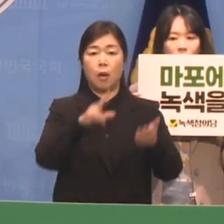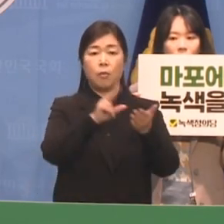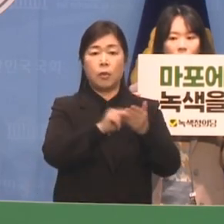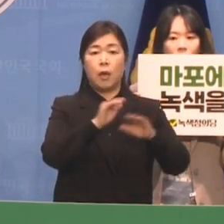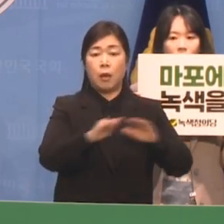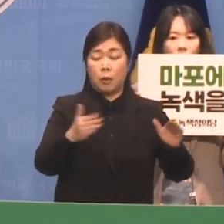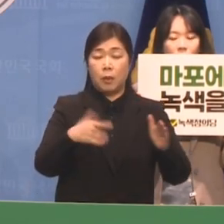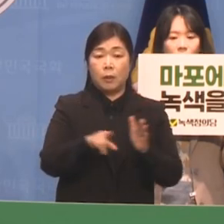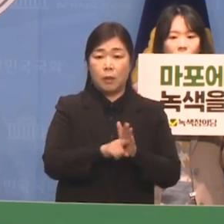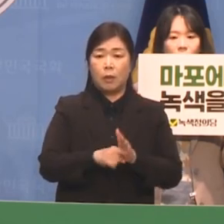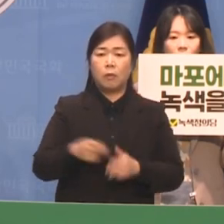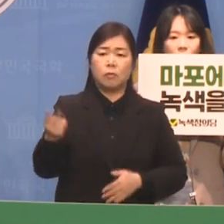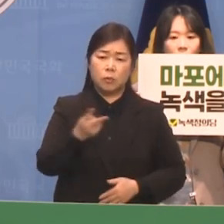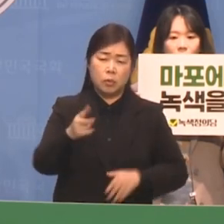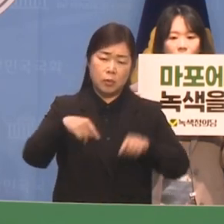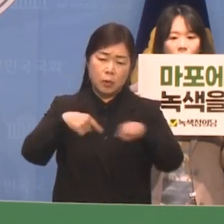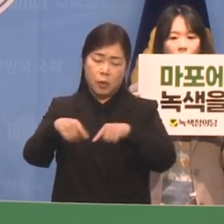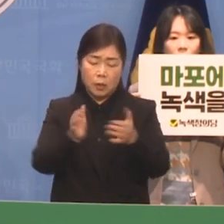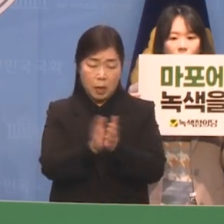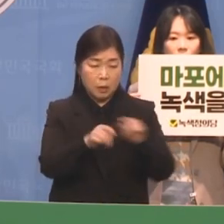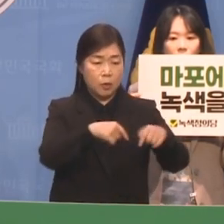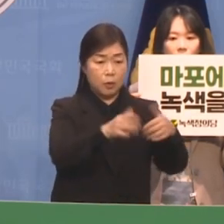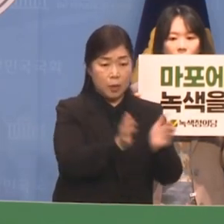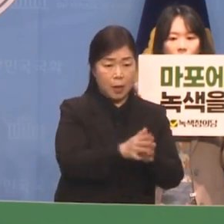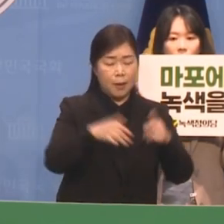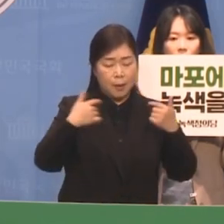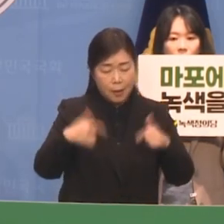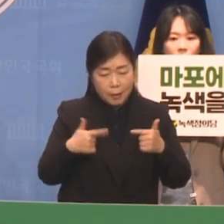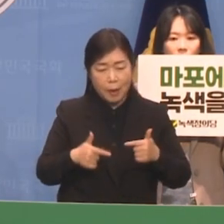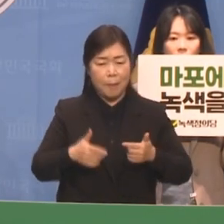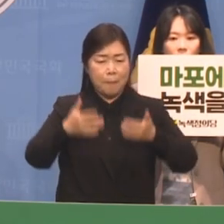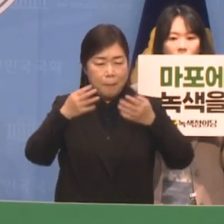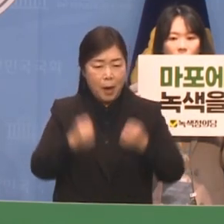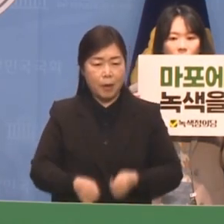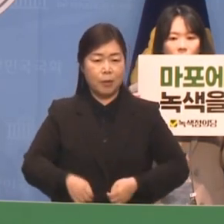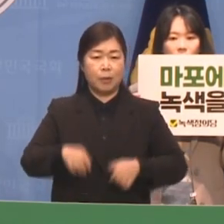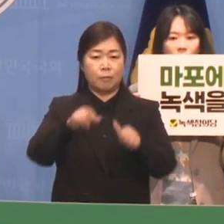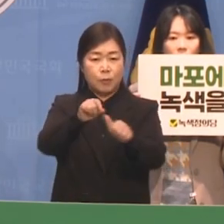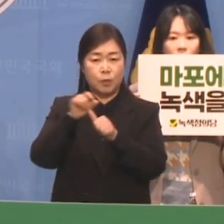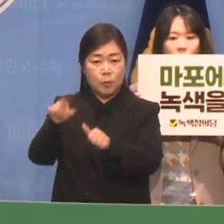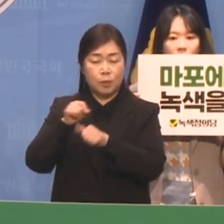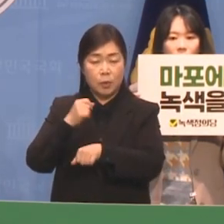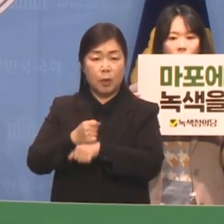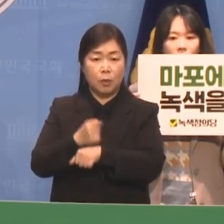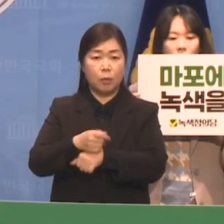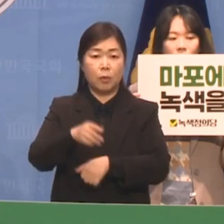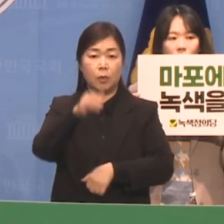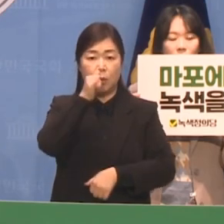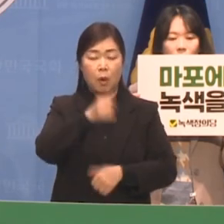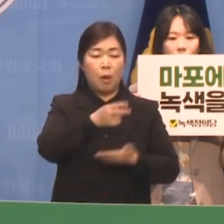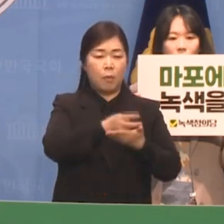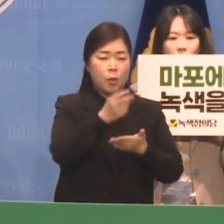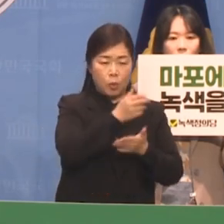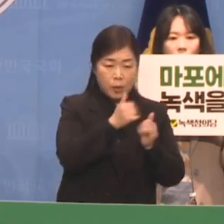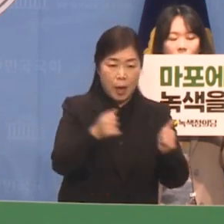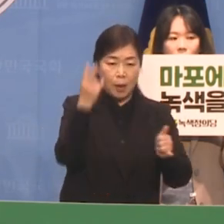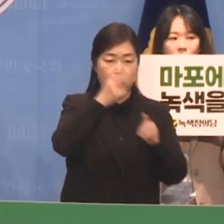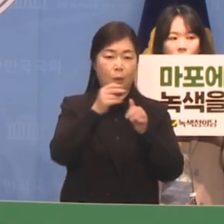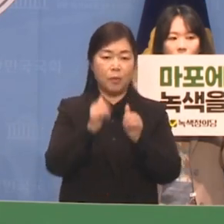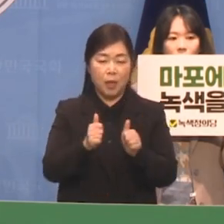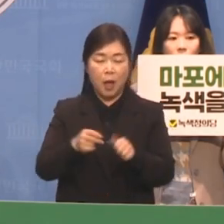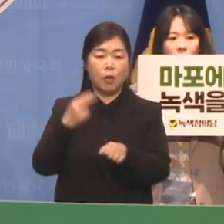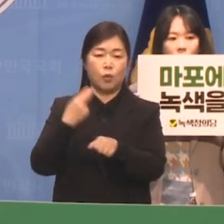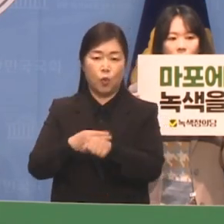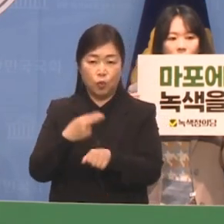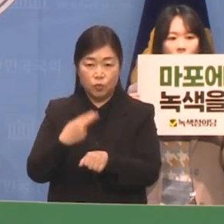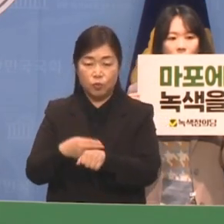보겠다며 양당은 수십 년간 매 선거 때마다 어마어마한 숫자의 인재 영입을 합니다. 변호사, 검사,